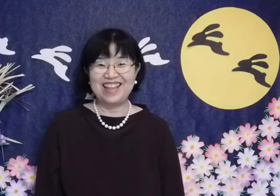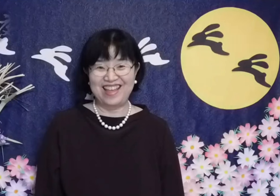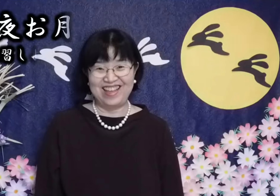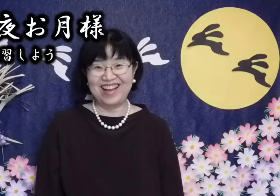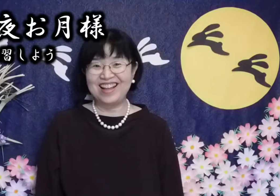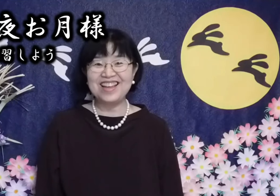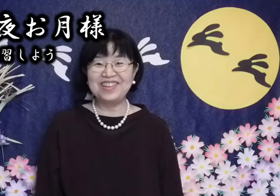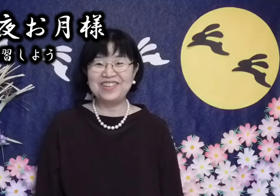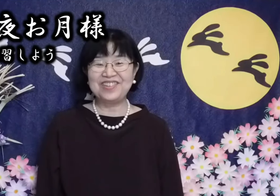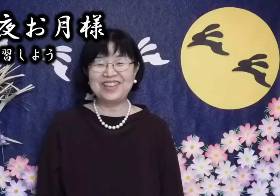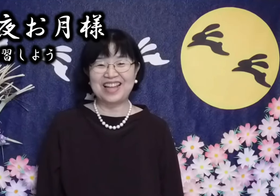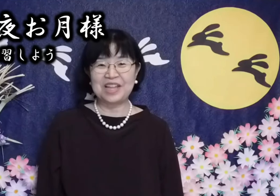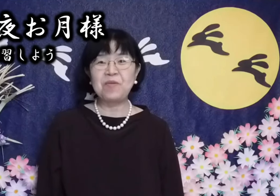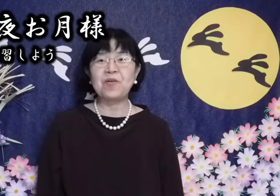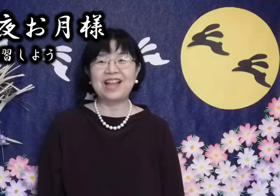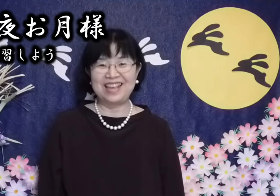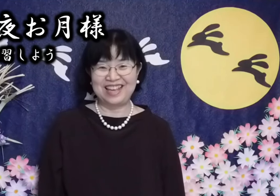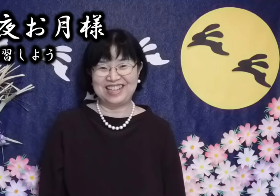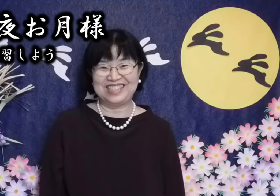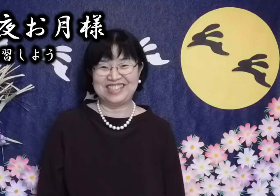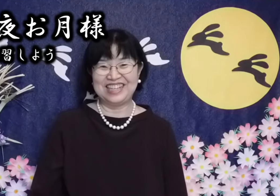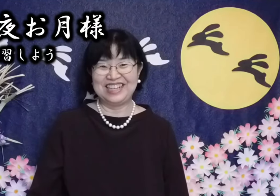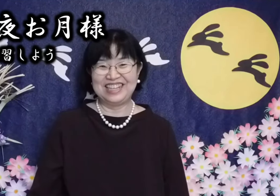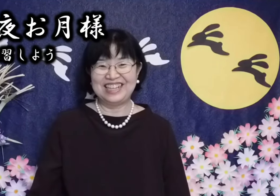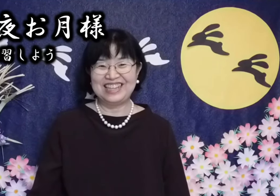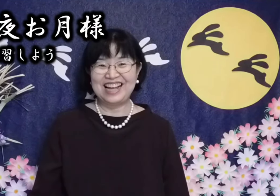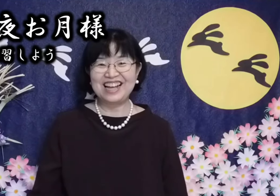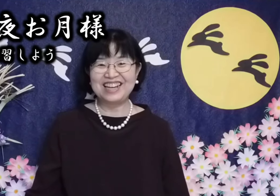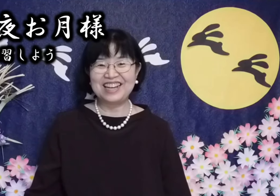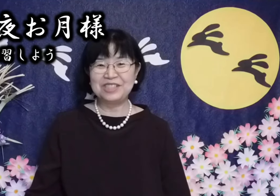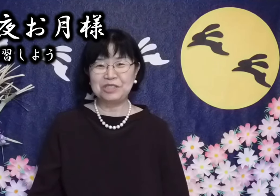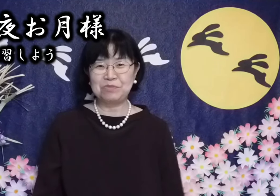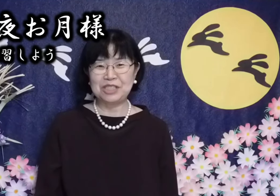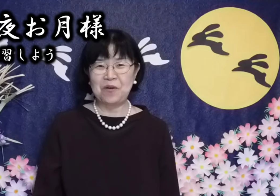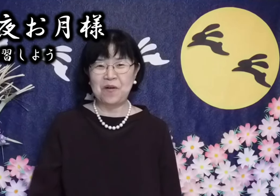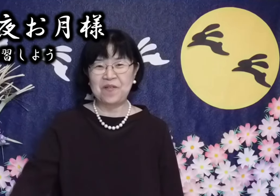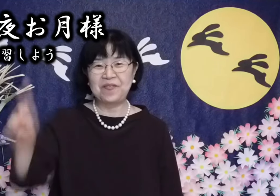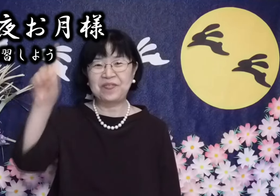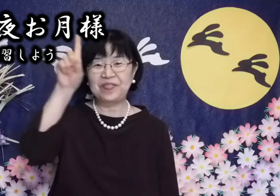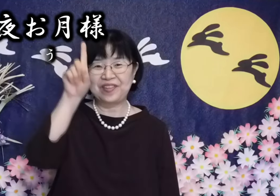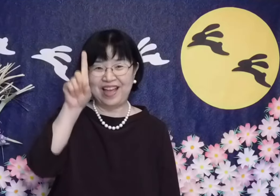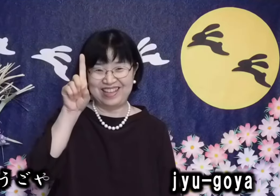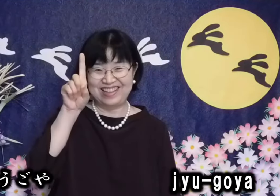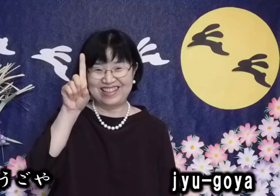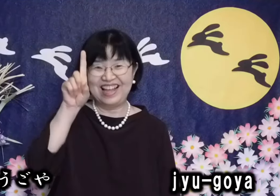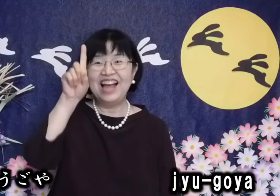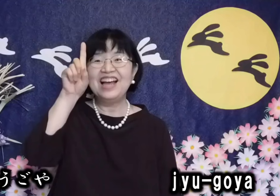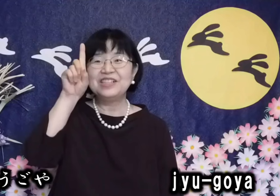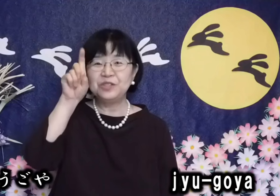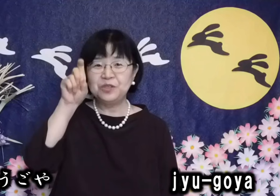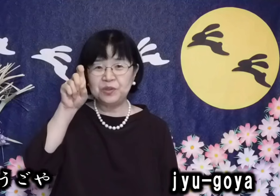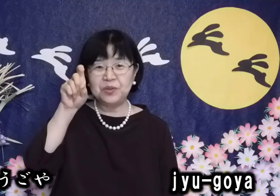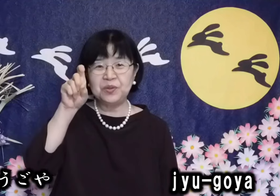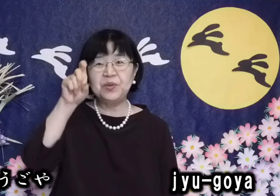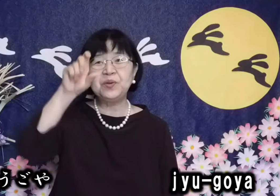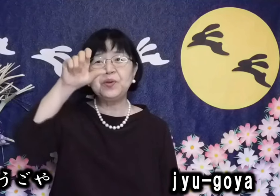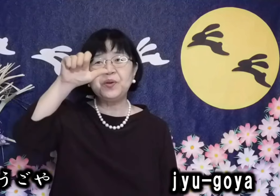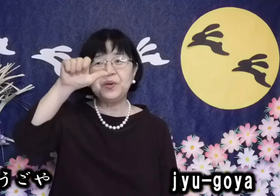ね、かなりゆっくりやっても大変です。何回か練習しましょう。十